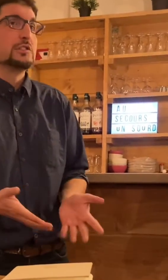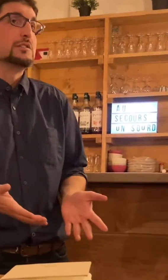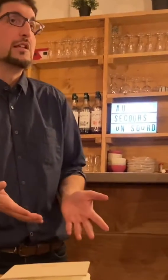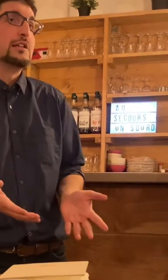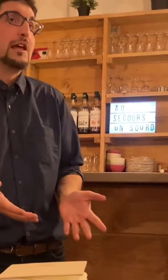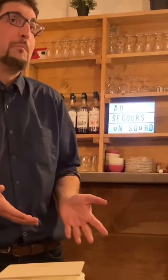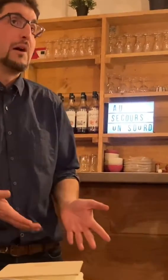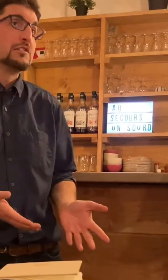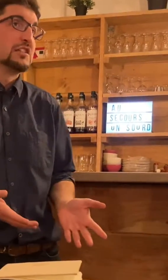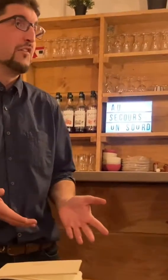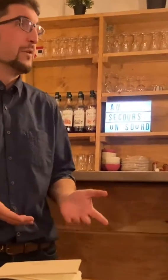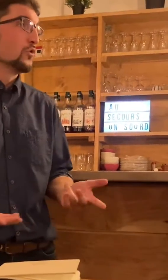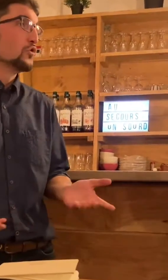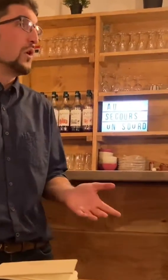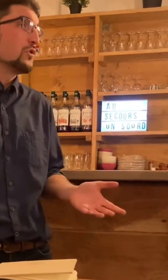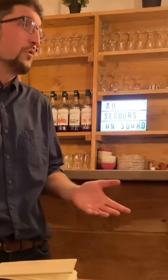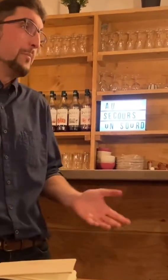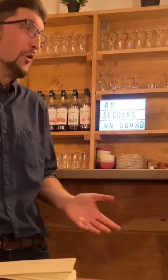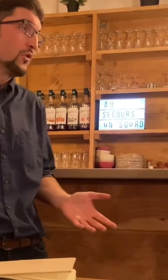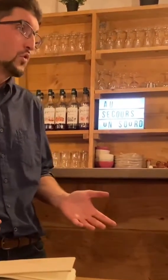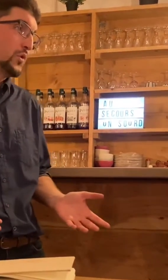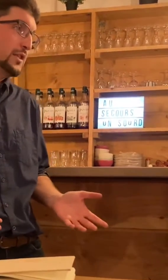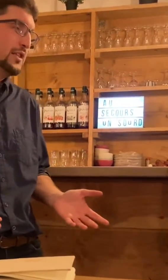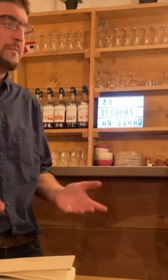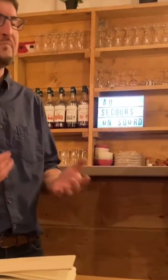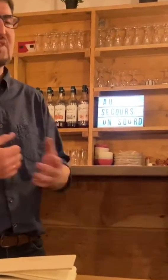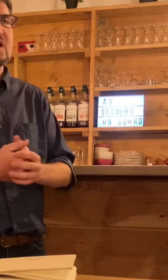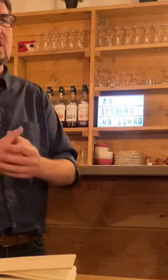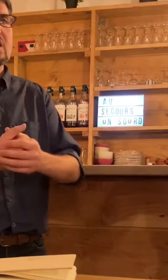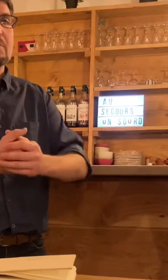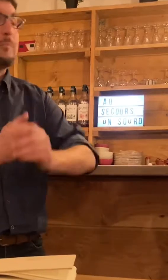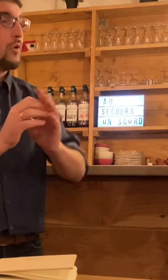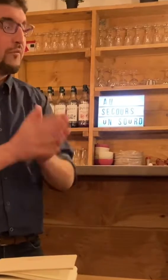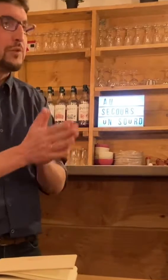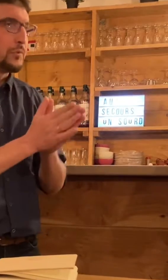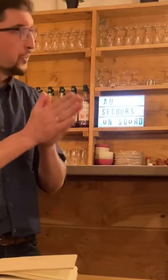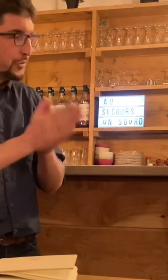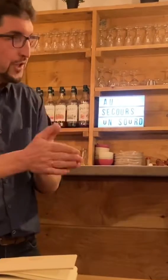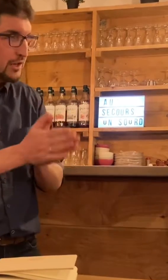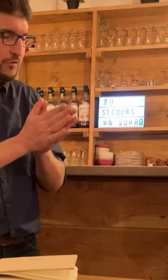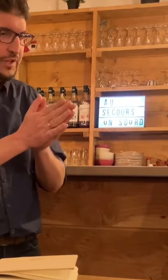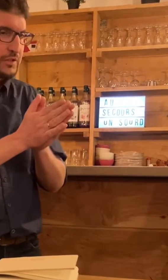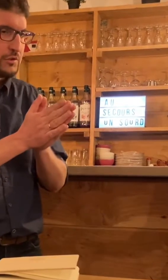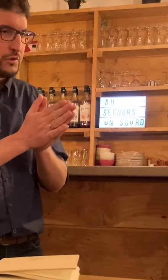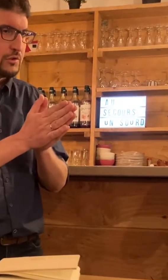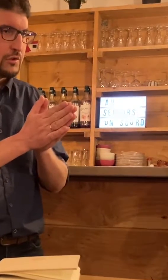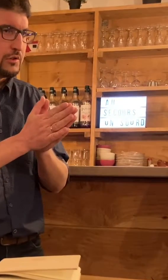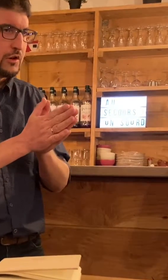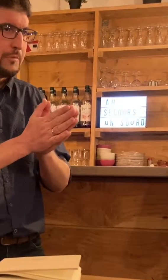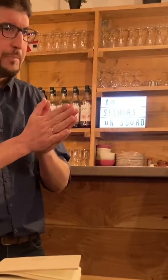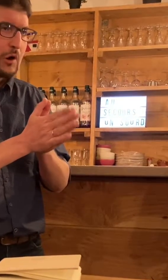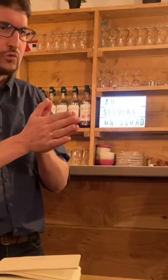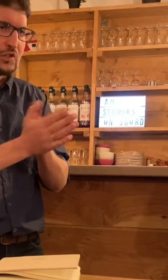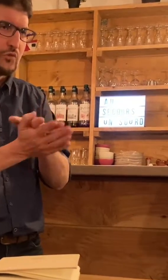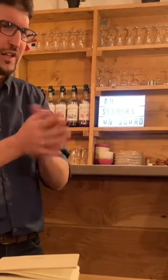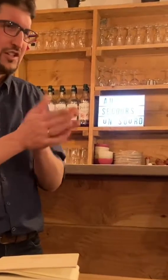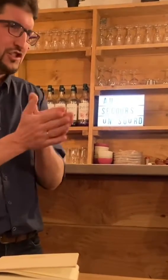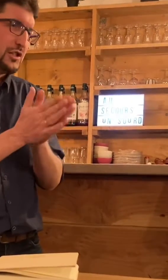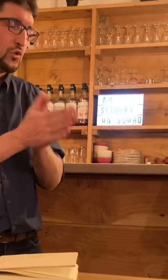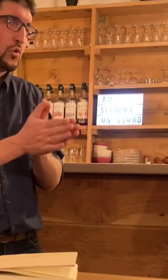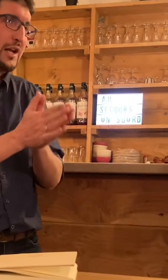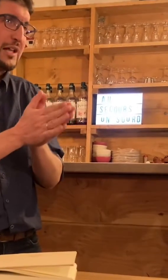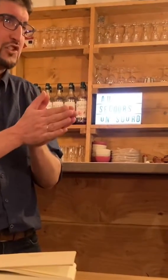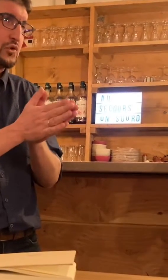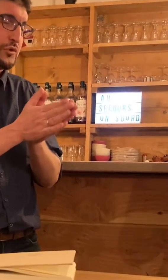comme j'étais gamin, j'avais pas trop le choix, ce sont mes parents qui ont choisi. Mais pour tout te dire, quand mes parents ont découvert que